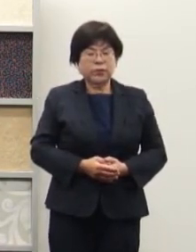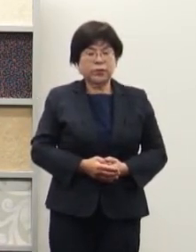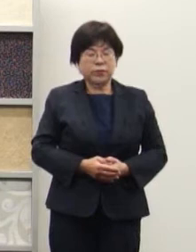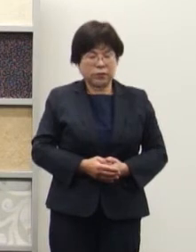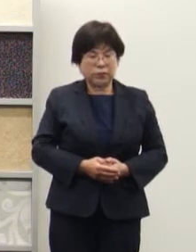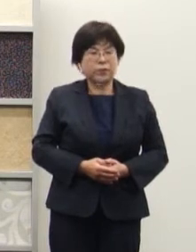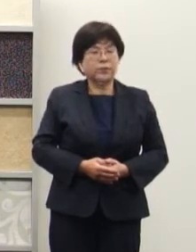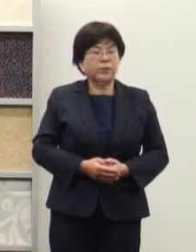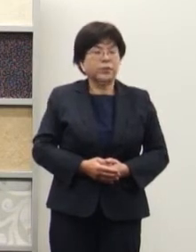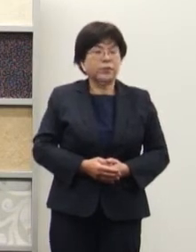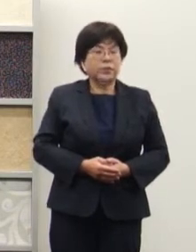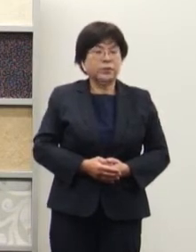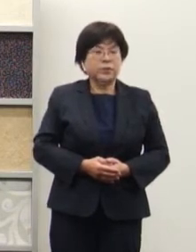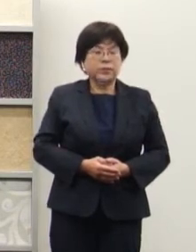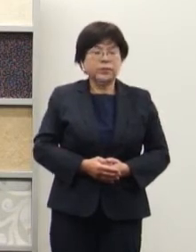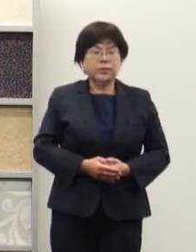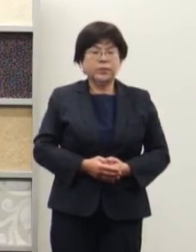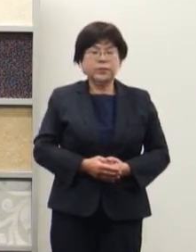結びですが、